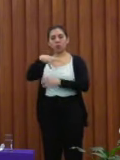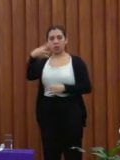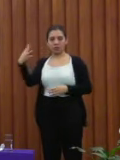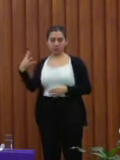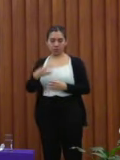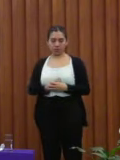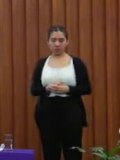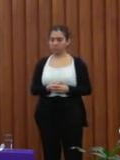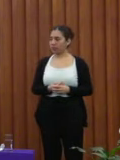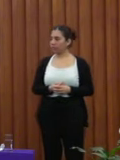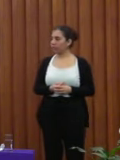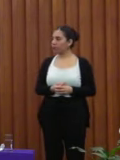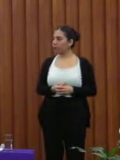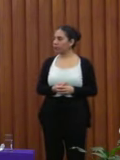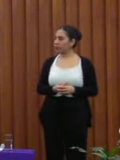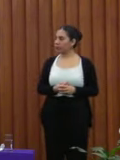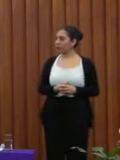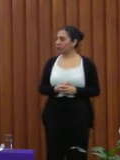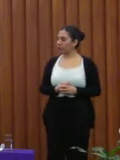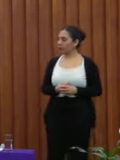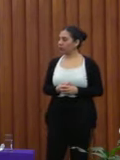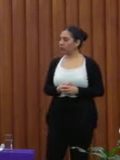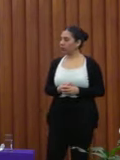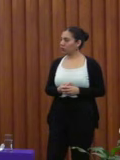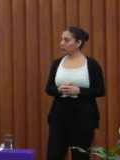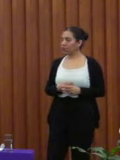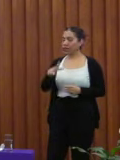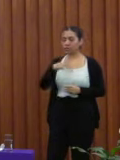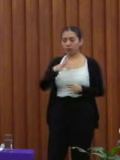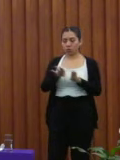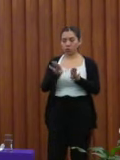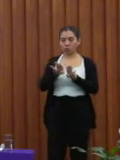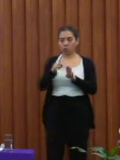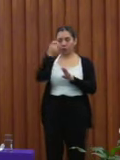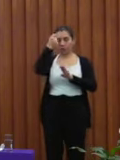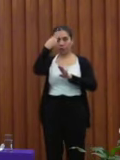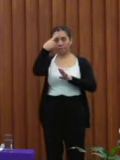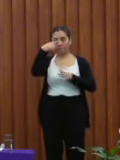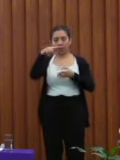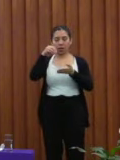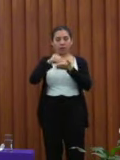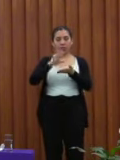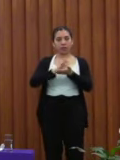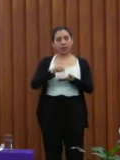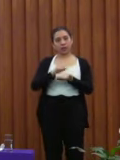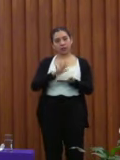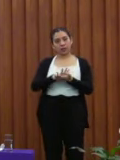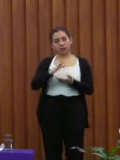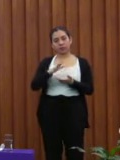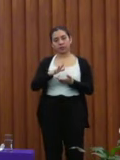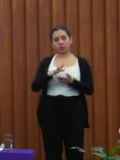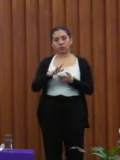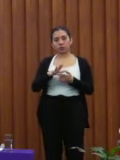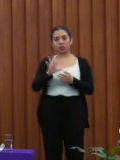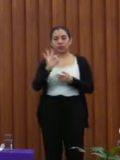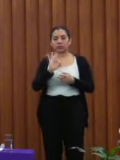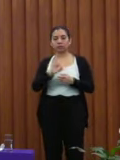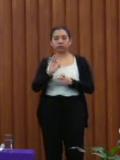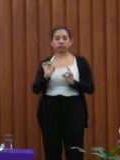ese protocolo se menciona la posibilidad de la creación del Registro Nacional de Incidencia Delictiva en contra de personas